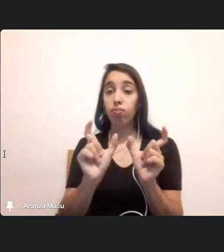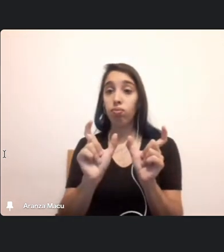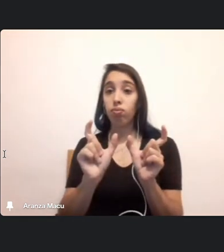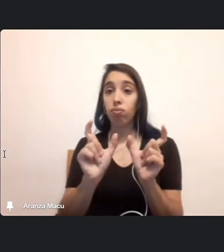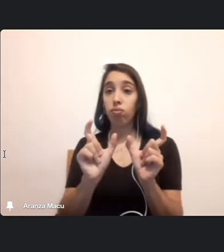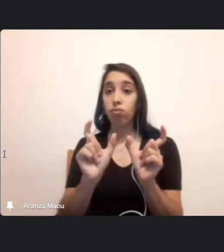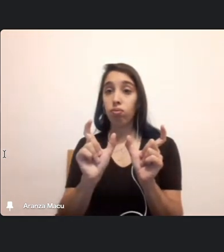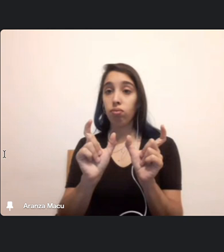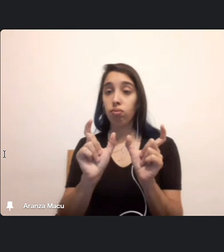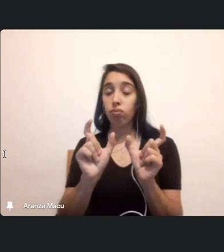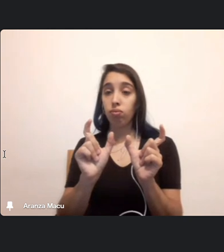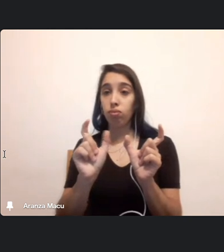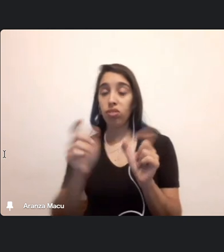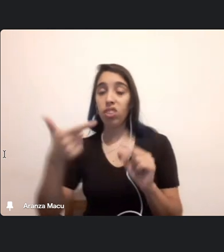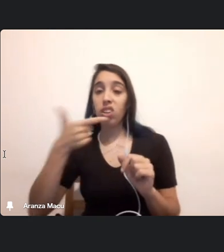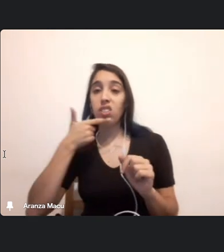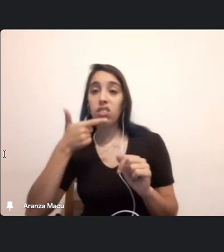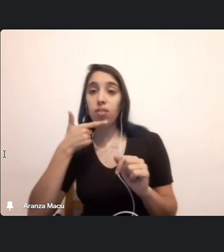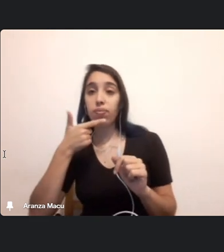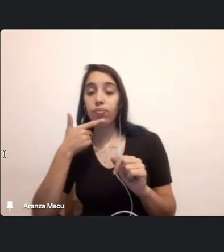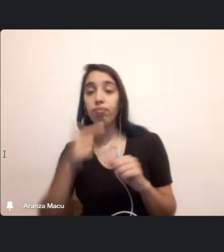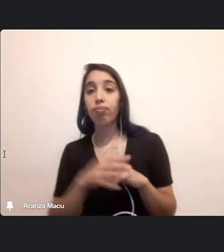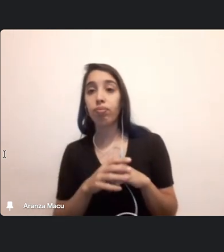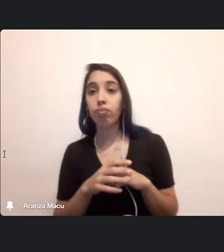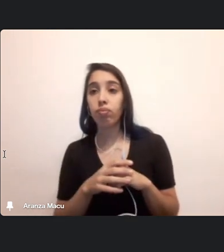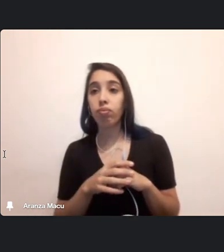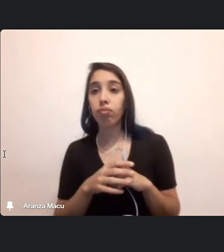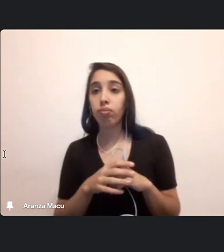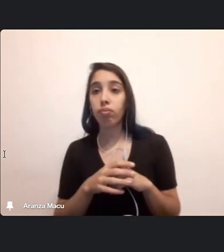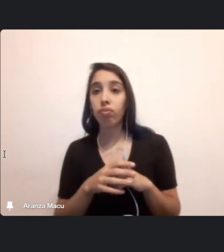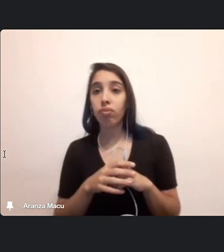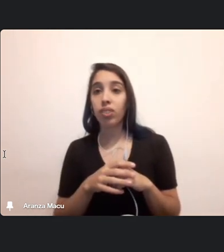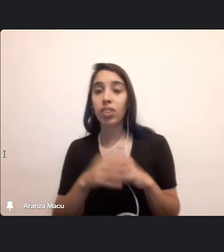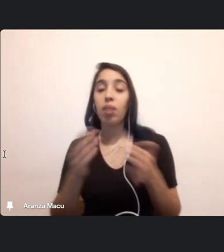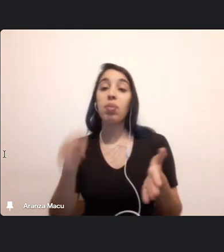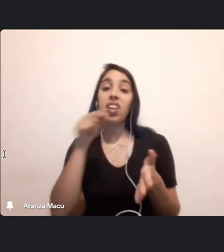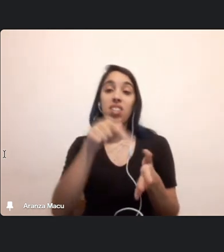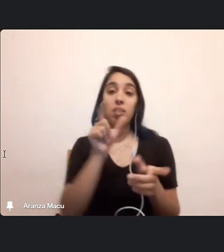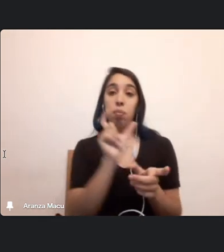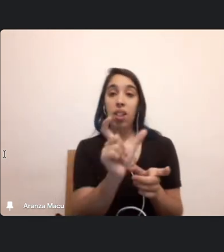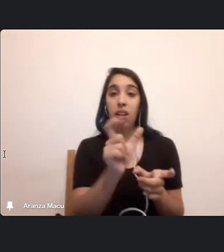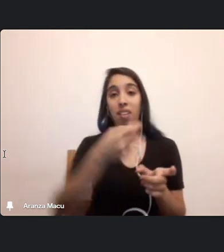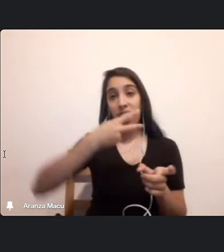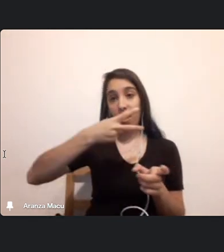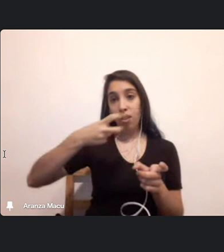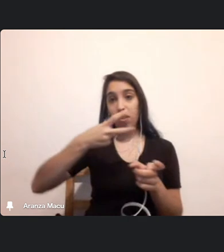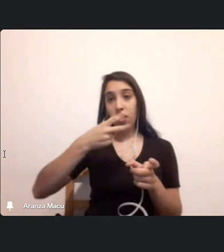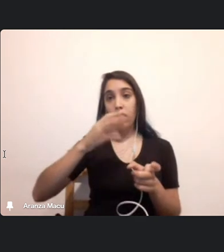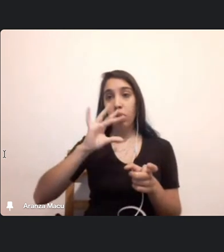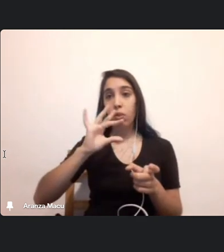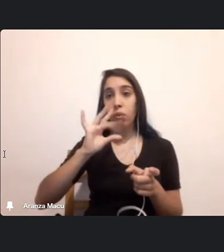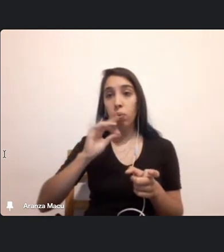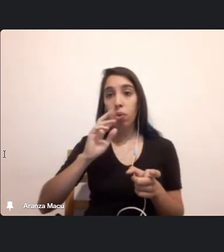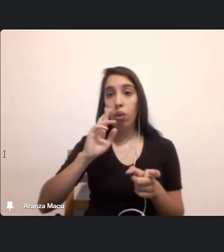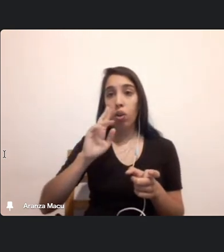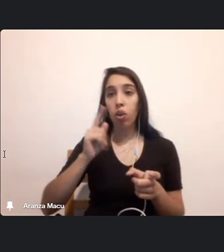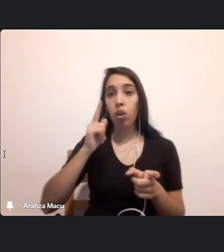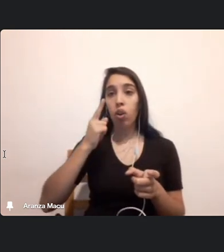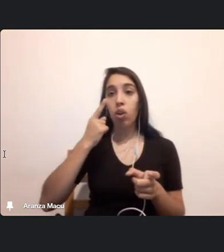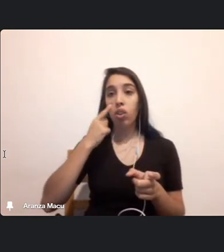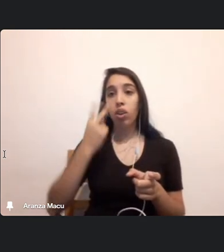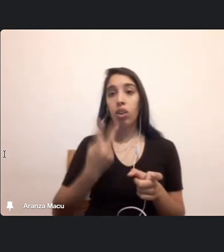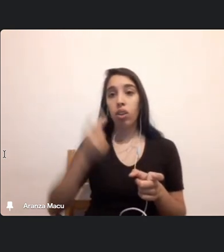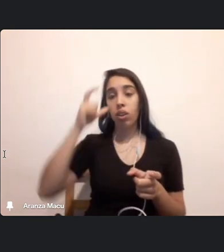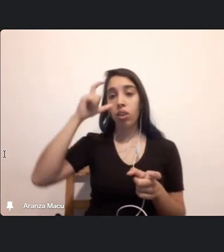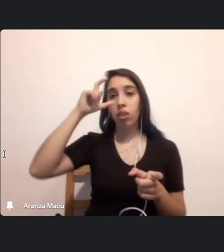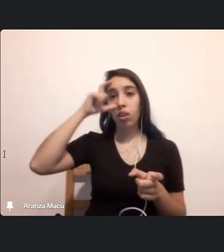S. Y también, porque viene del verbo drive, ¿sí? También le agrega la R o la ER, si